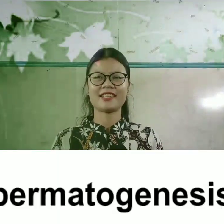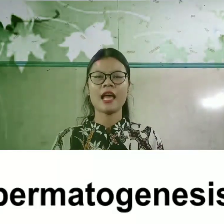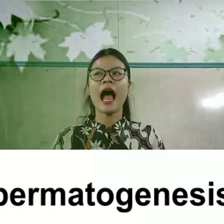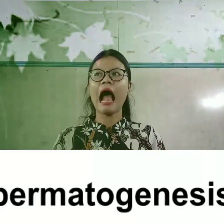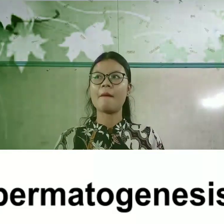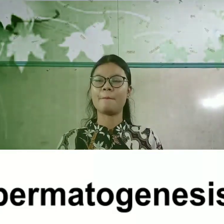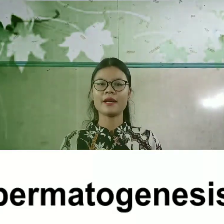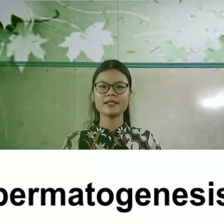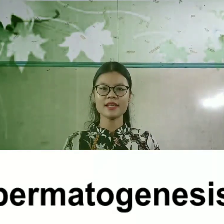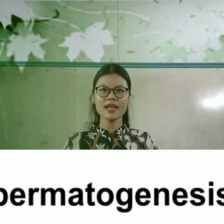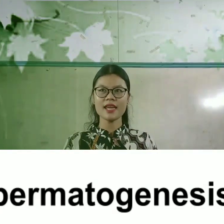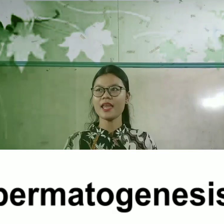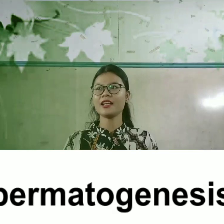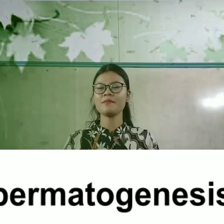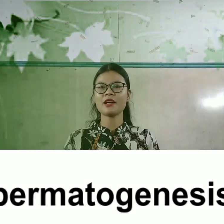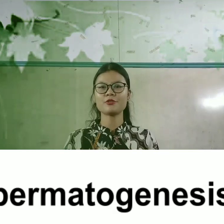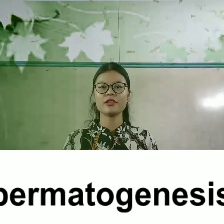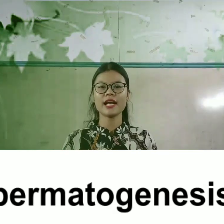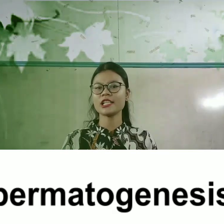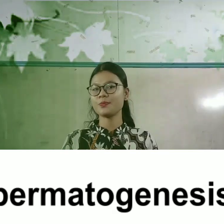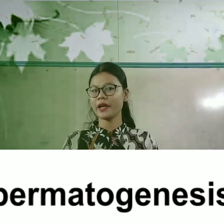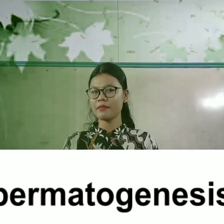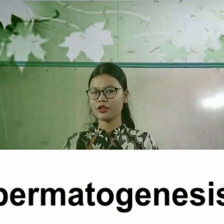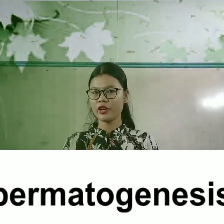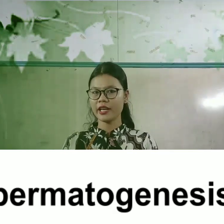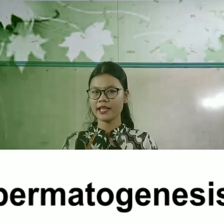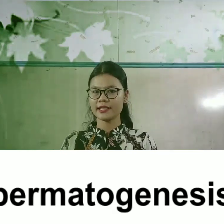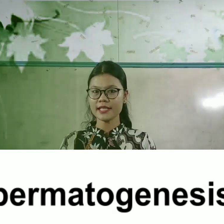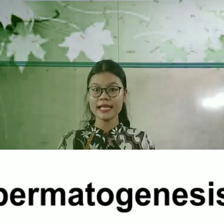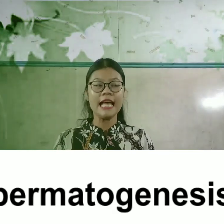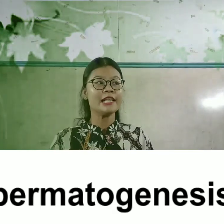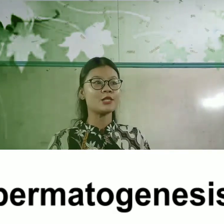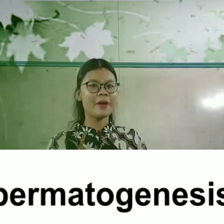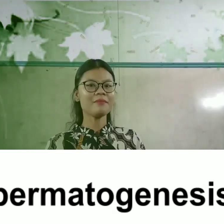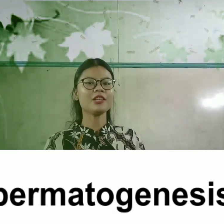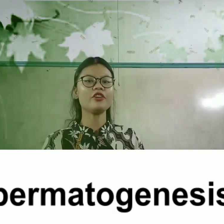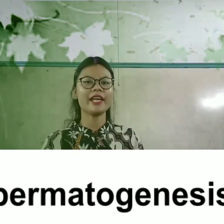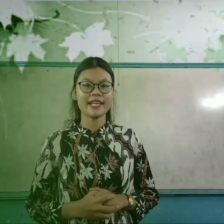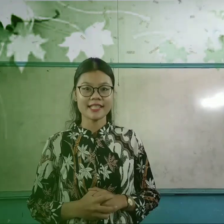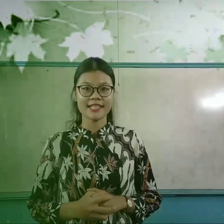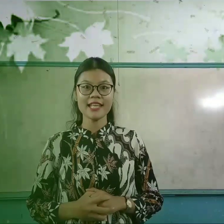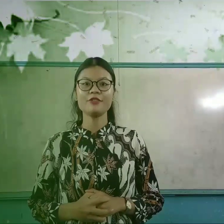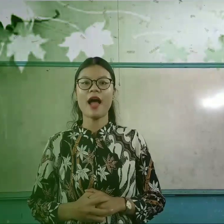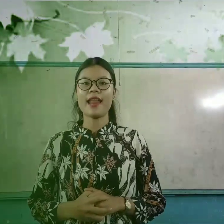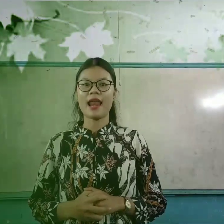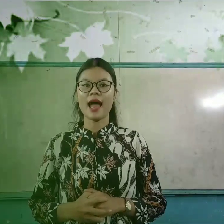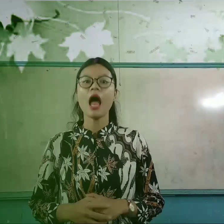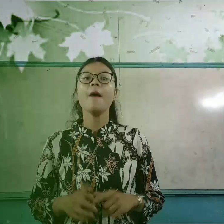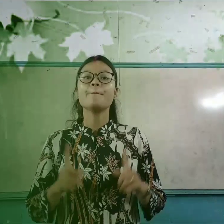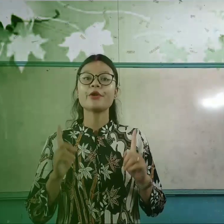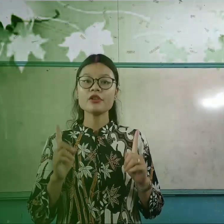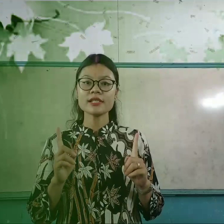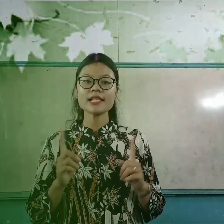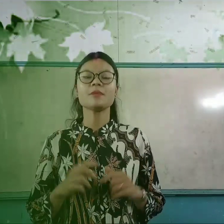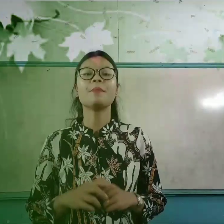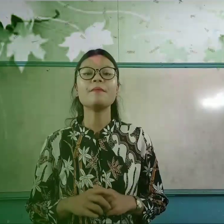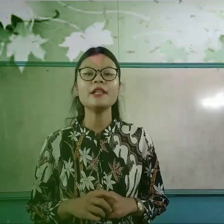Spermatogenesis, apa sih yang dimaksud dengan spermatogenesis? Spermatogenesis itu adalah proses